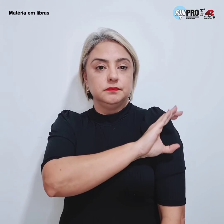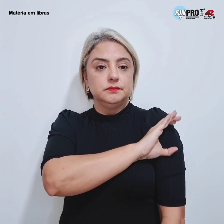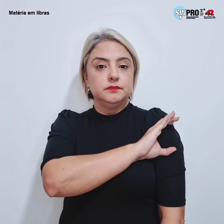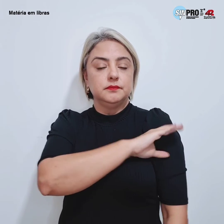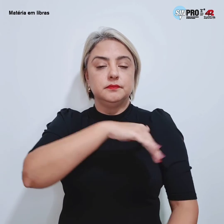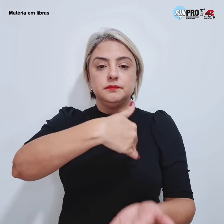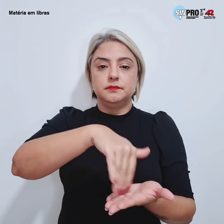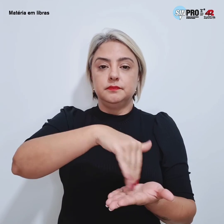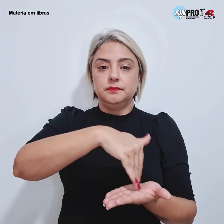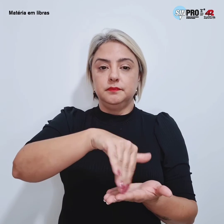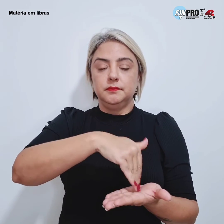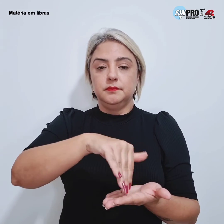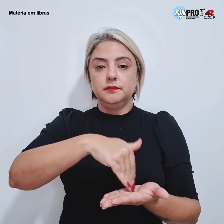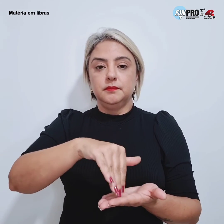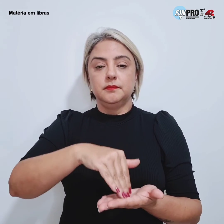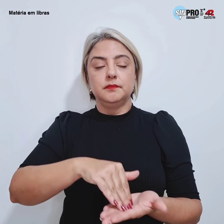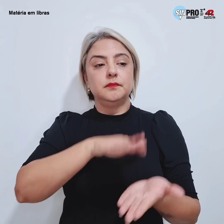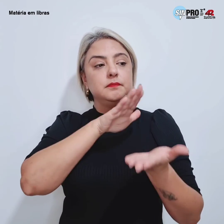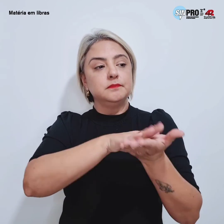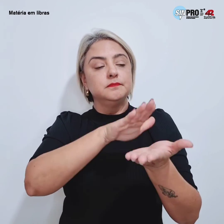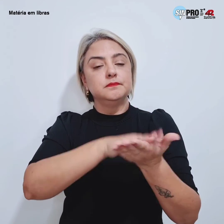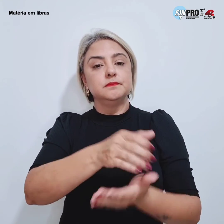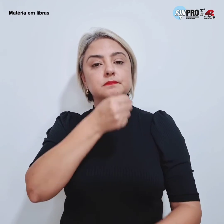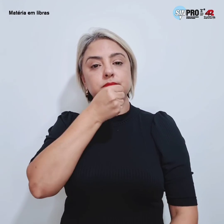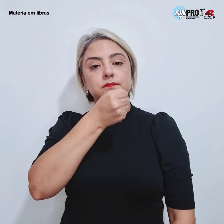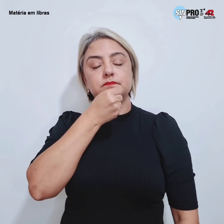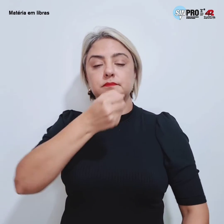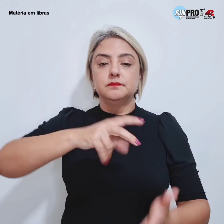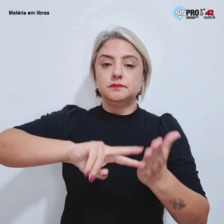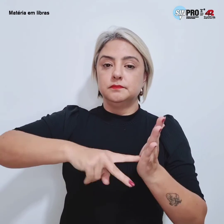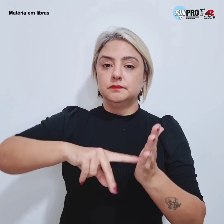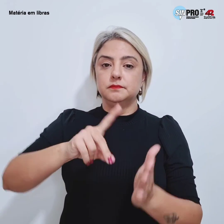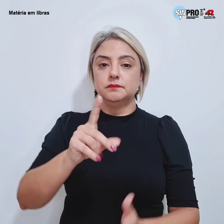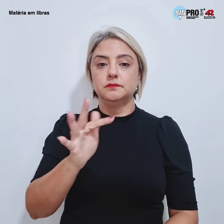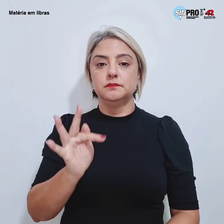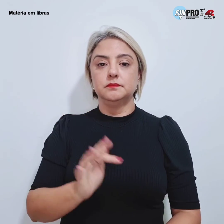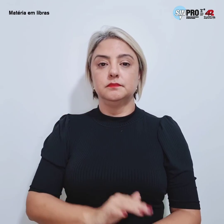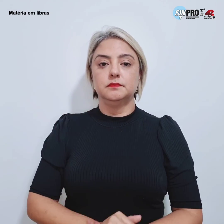Federal e coordenadora da Secretaria de Imprensa do Simpro-DF.